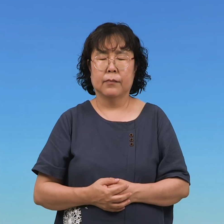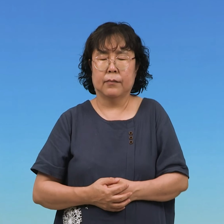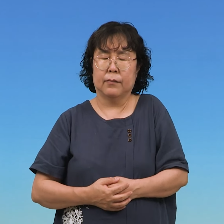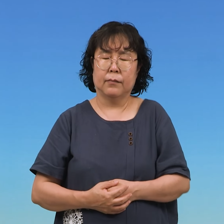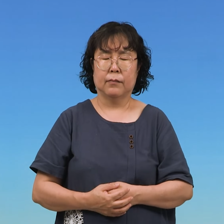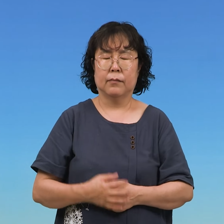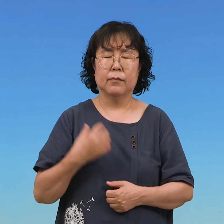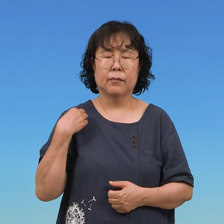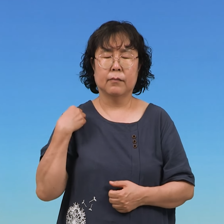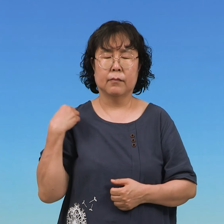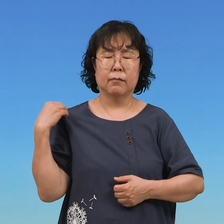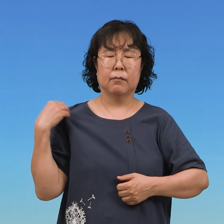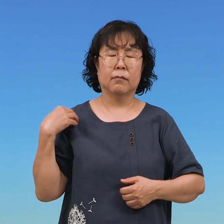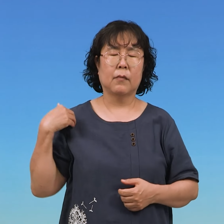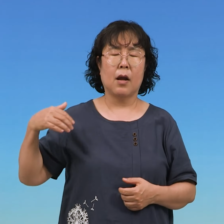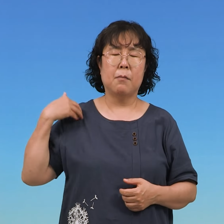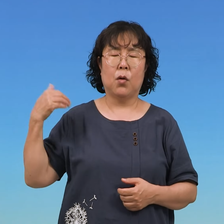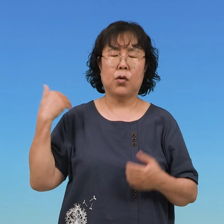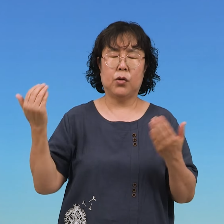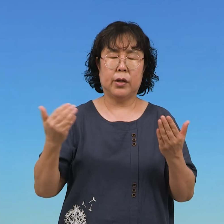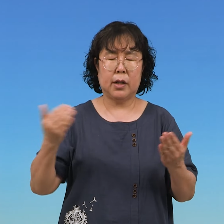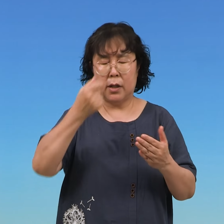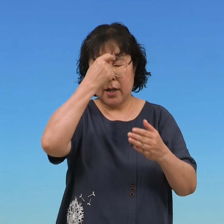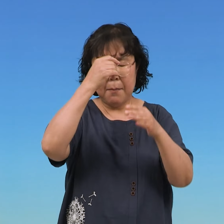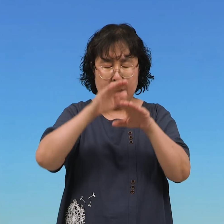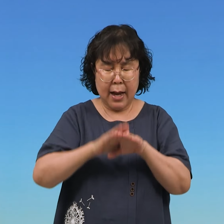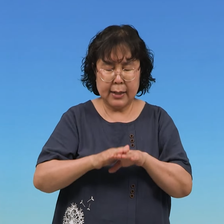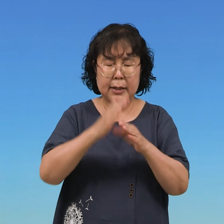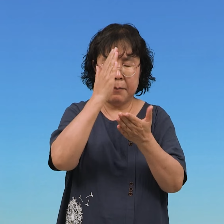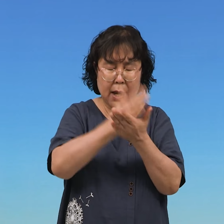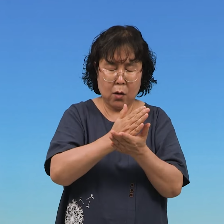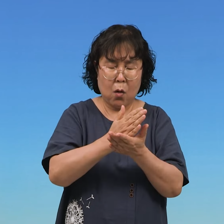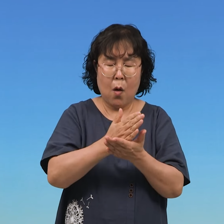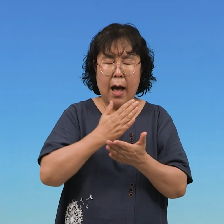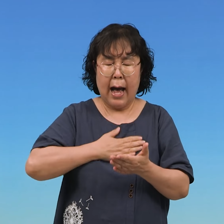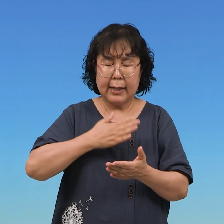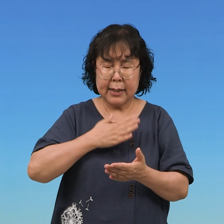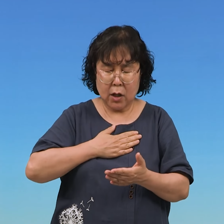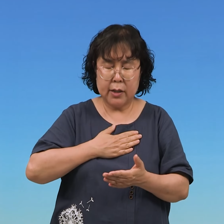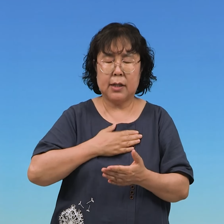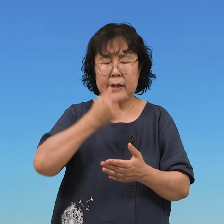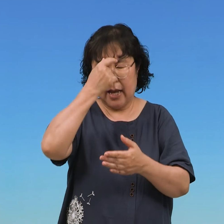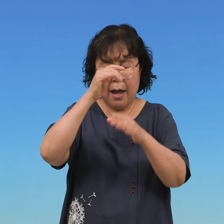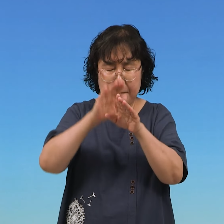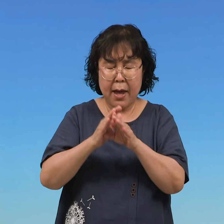알지 못하는 것을 예배하지 아니하고 아는 것을 예배하는 자들이 기원합니다.